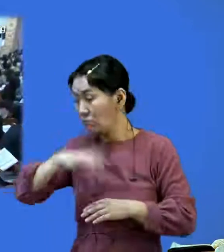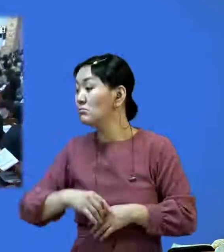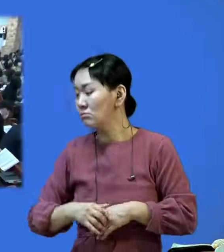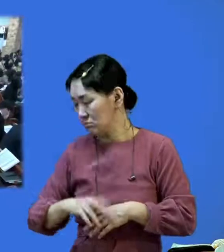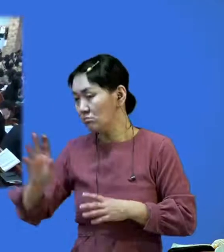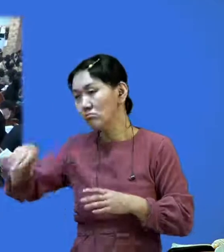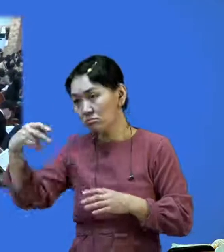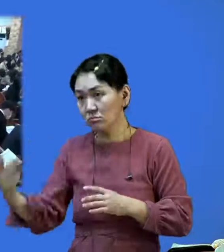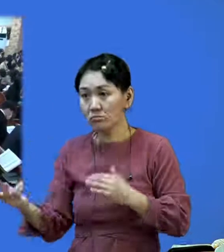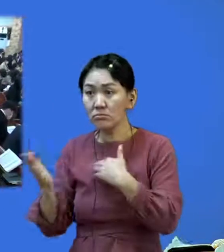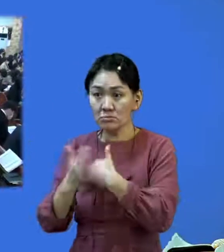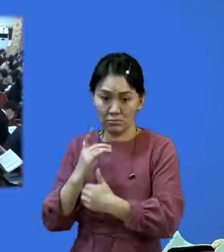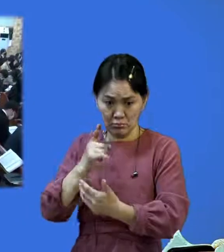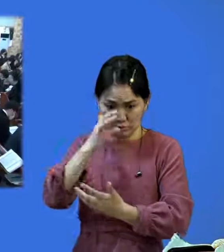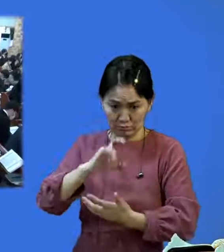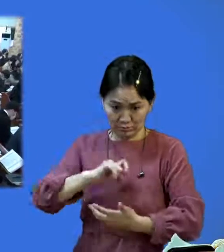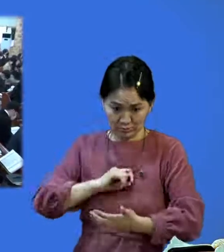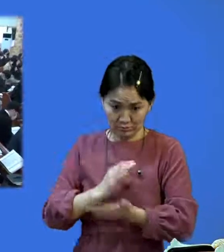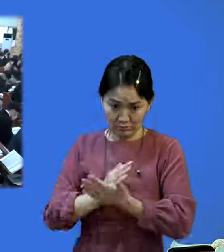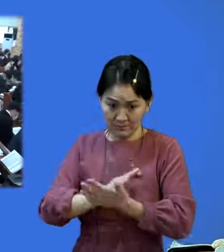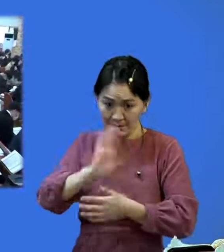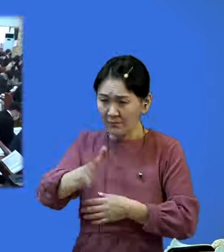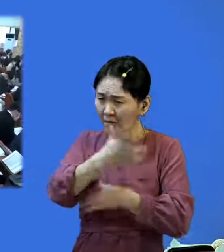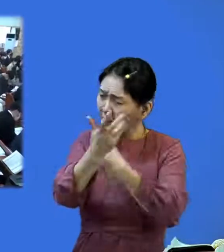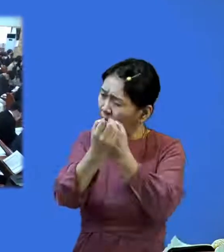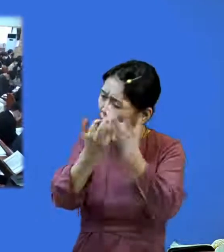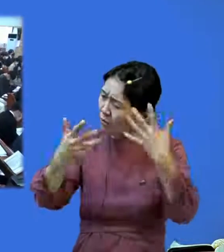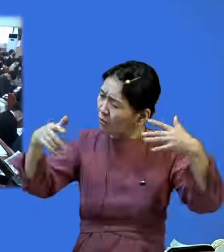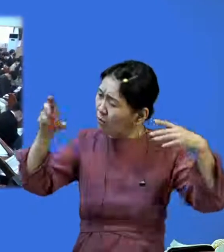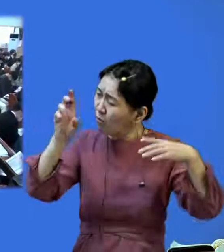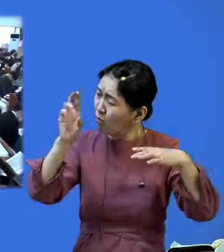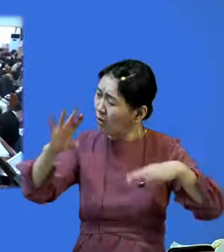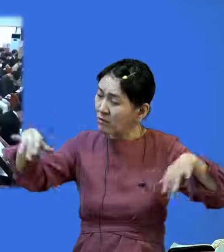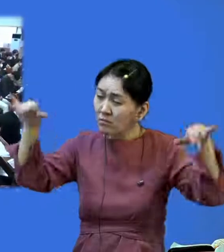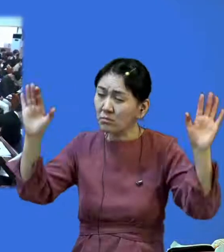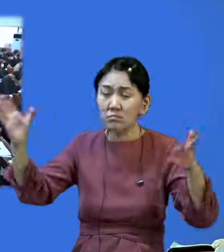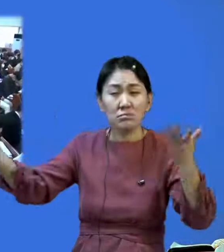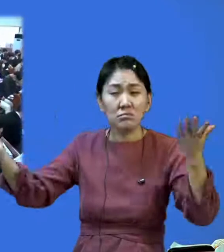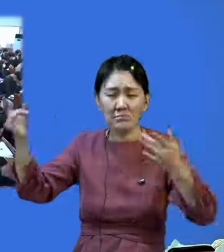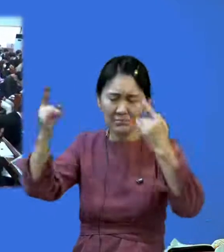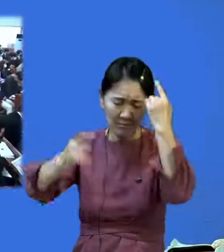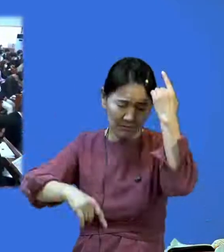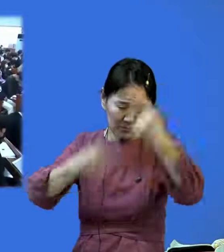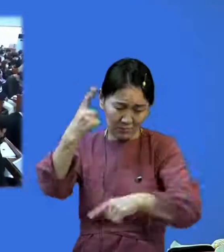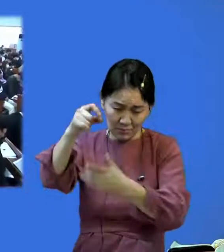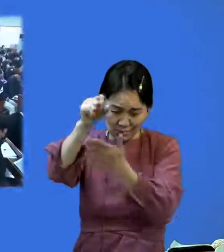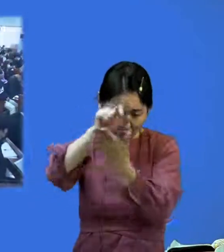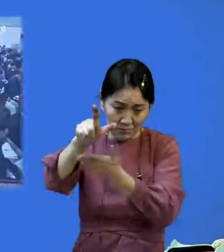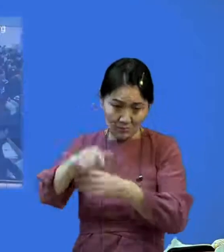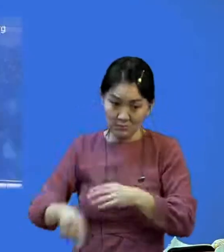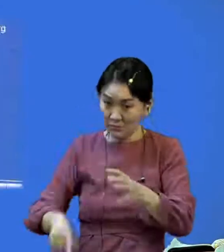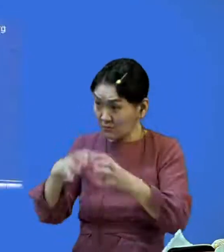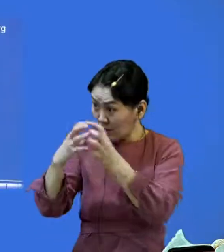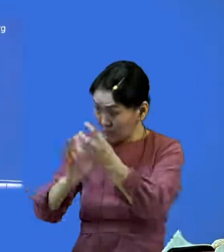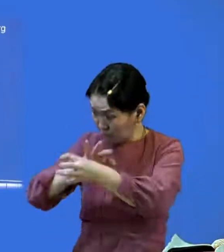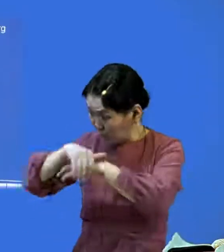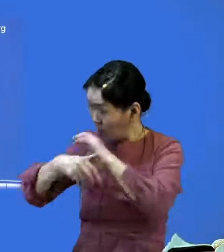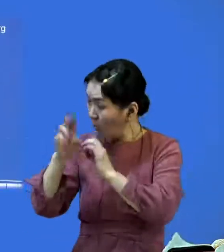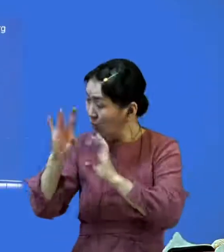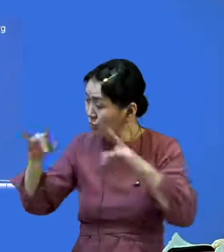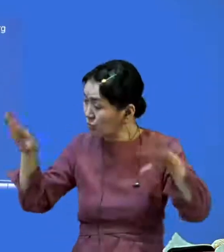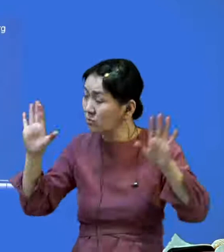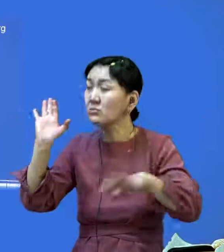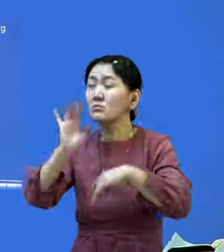Та тэгж хэлэнгээ. Та нар олон бор шувуунаас илүү үнэтэй. Энэ ертөнцийн дээр байгаа бүх бор шувуунаас